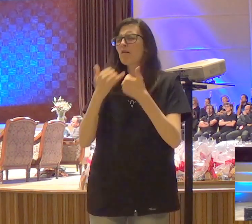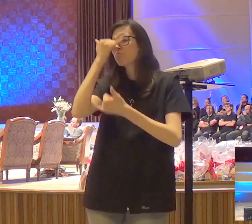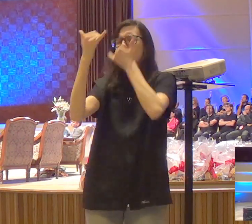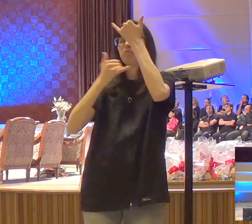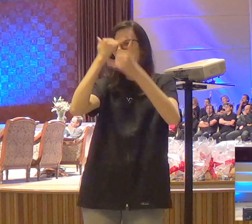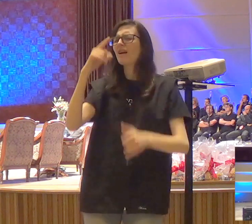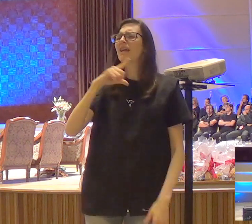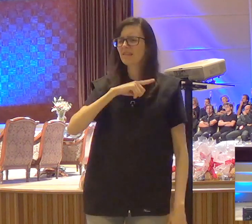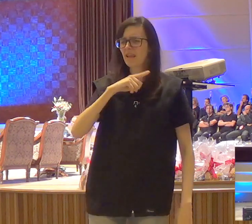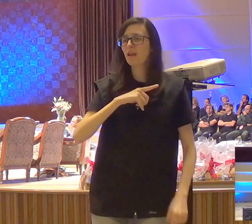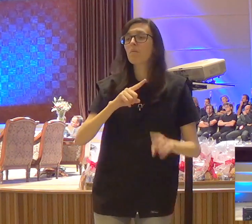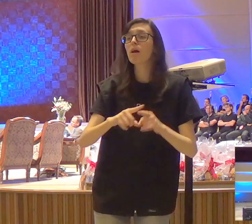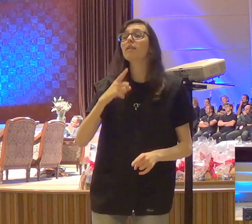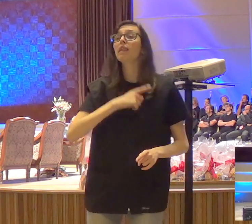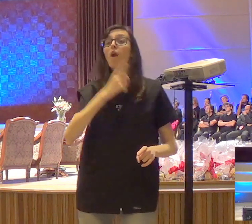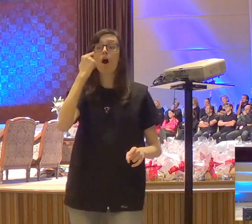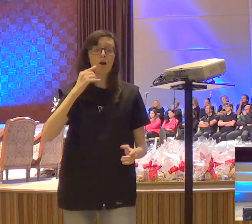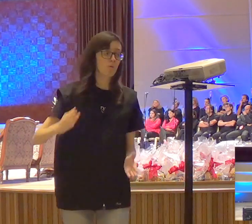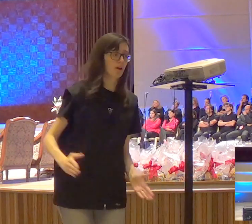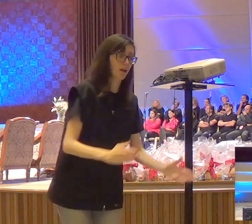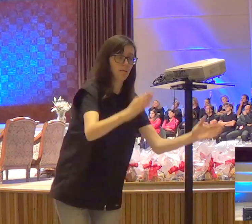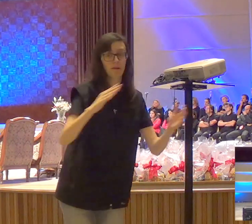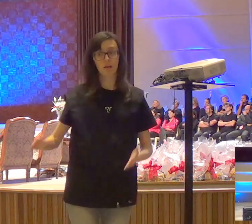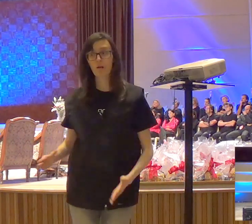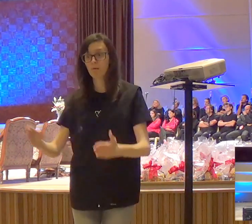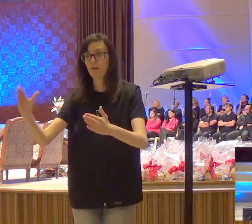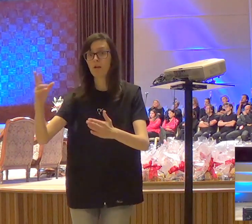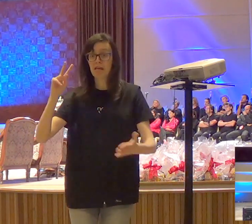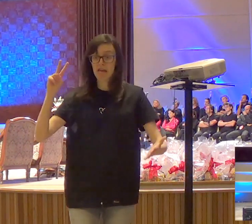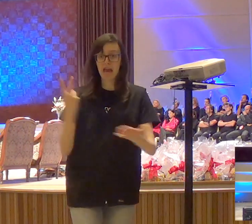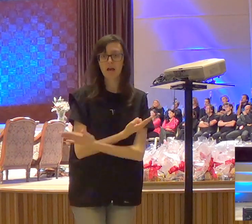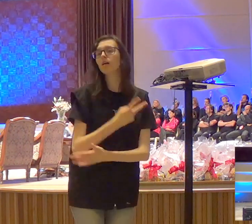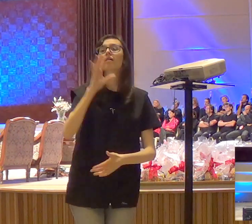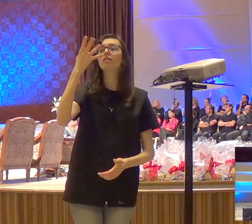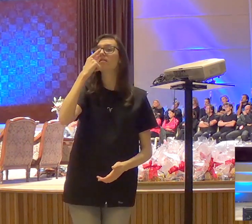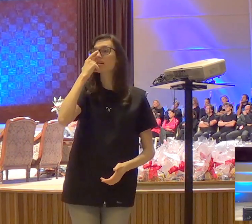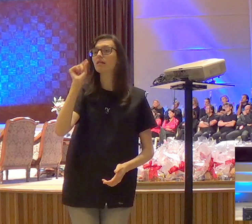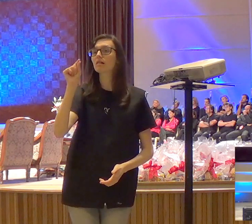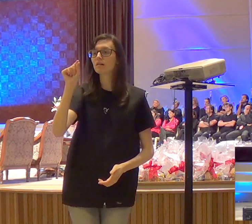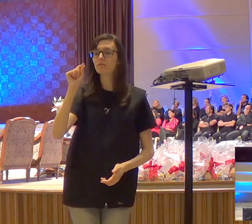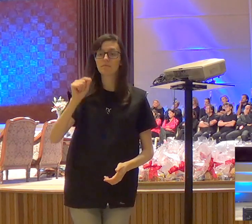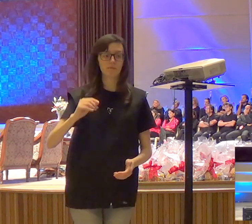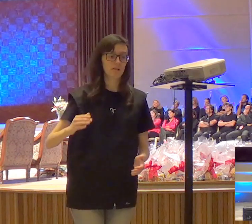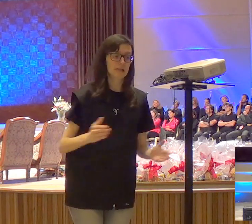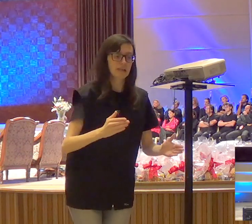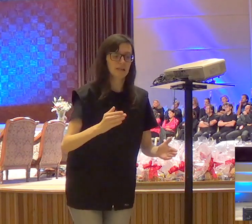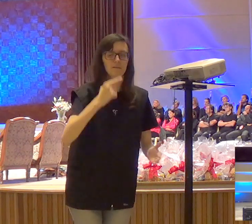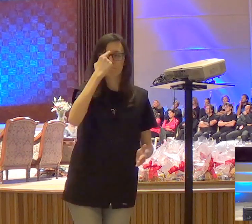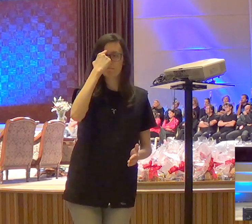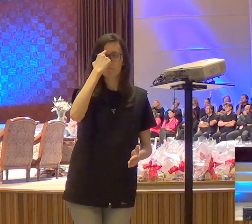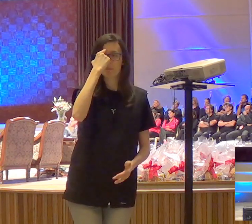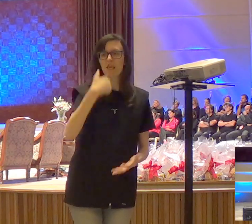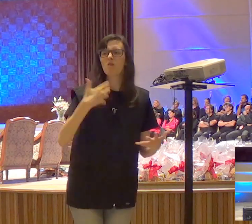Há somente duas escolhas. One is that you can hug the injustice. Uma delas é que você pode abraçar a